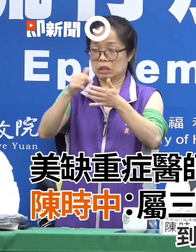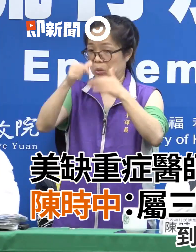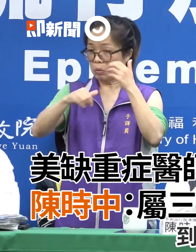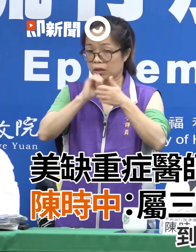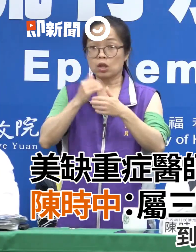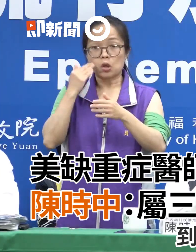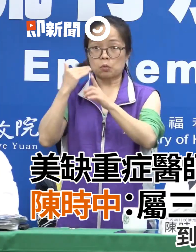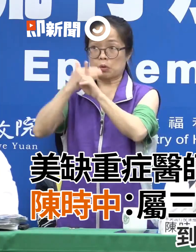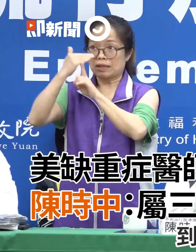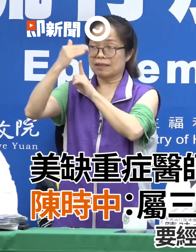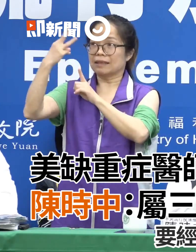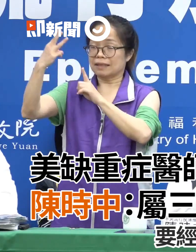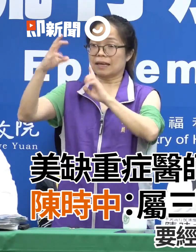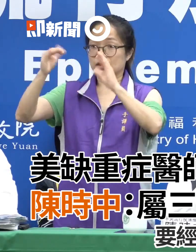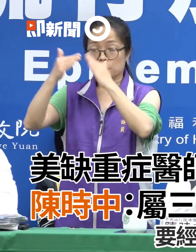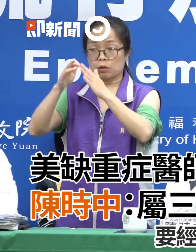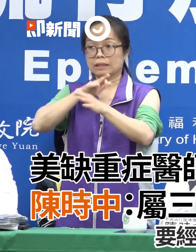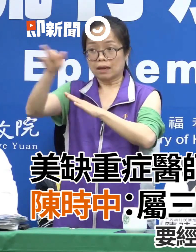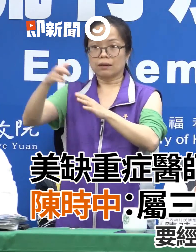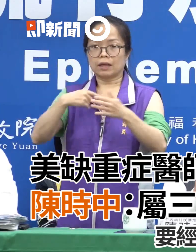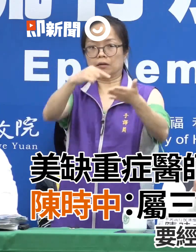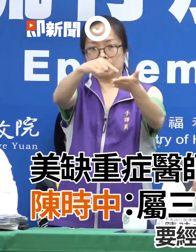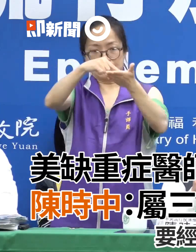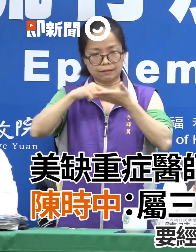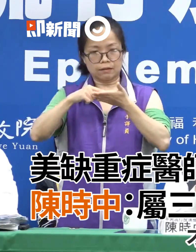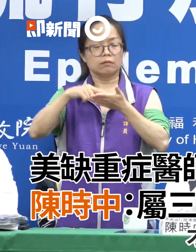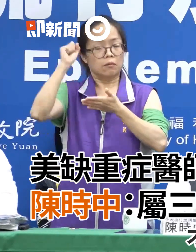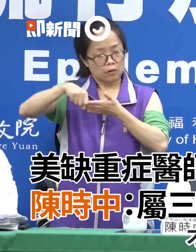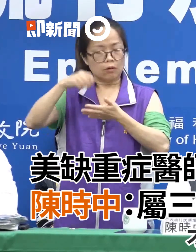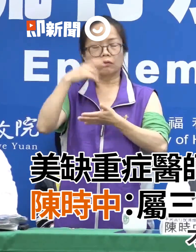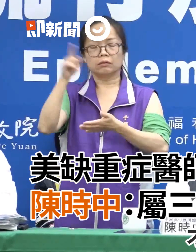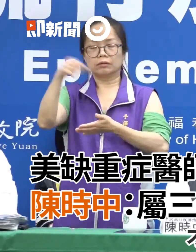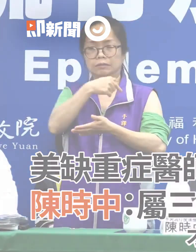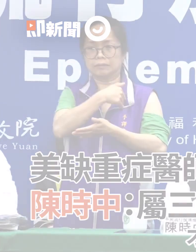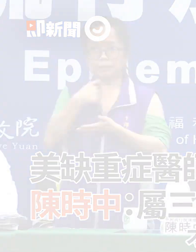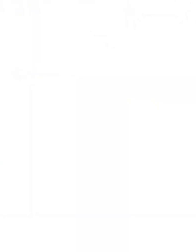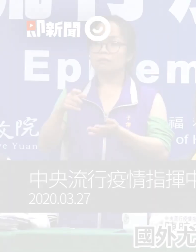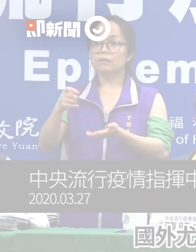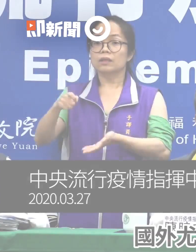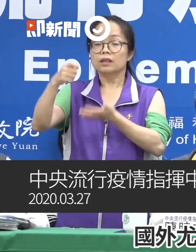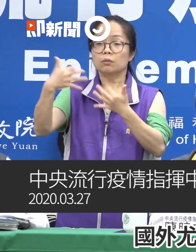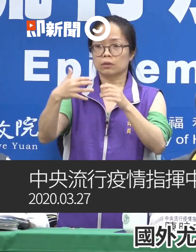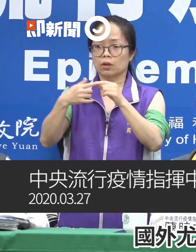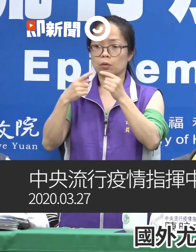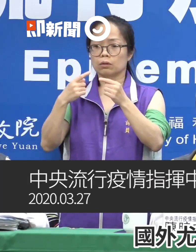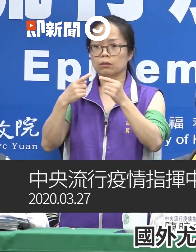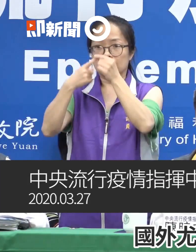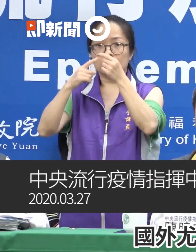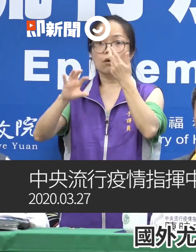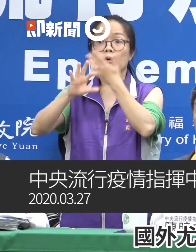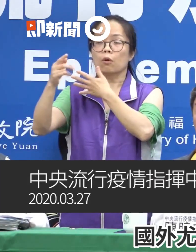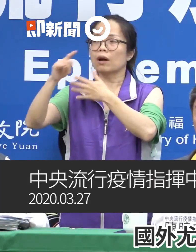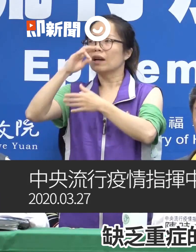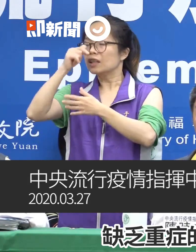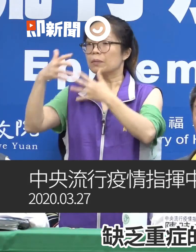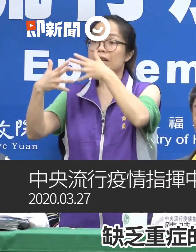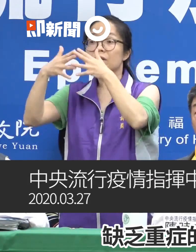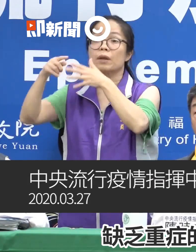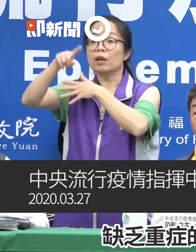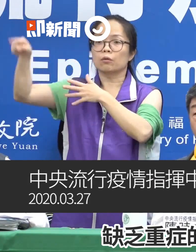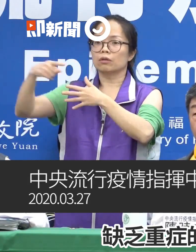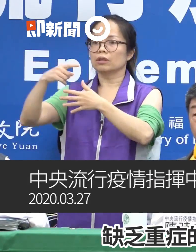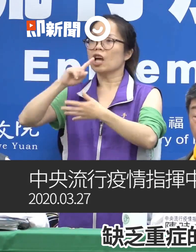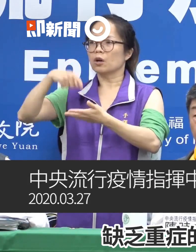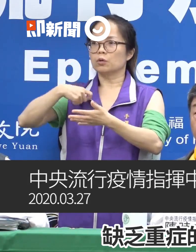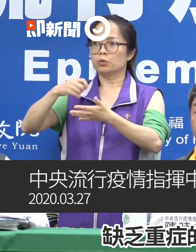到三级的国家要经过本部的同意才能够出国。国外尤其美国提到说他缺